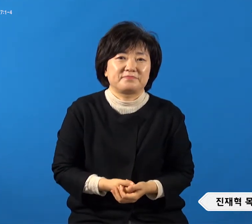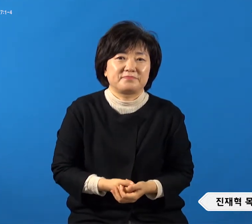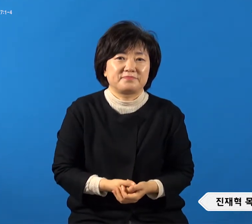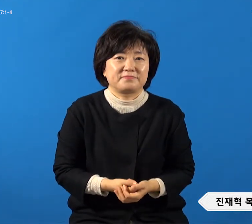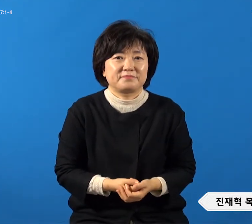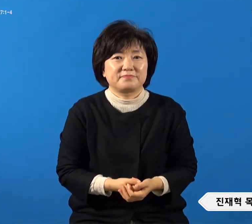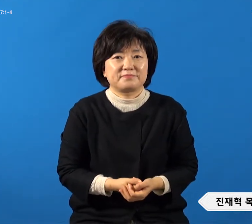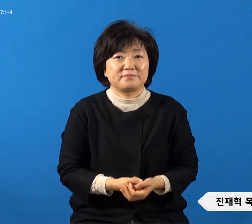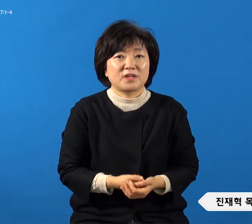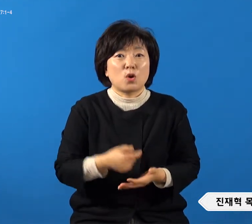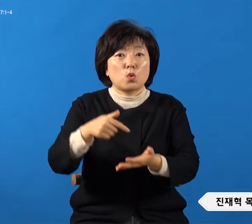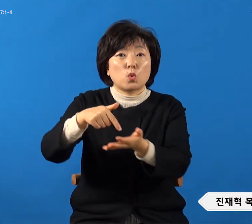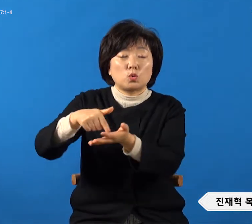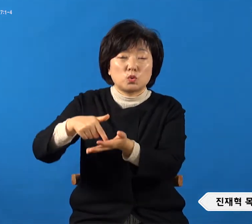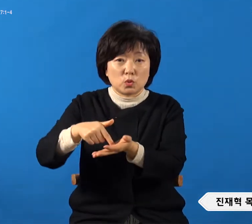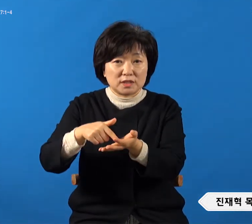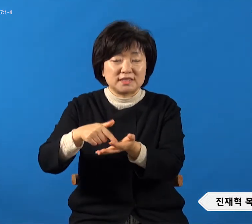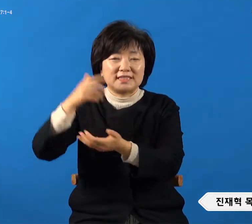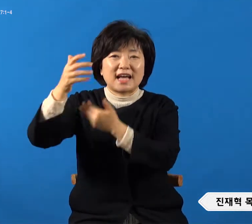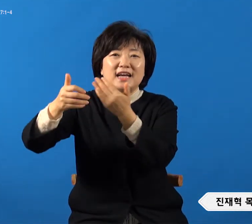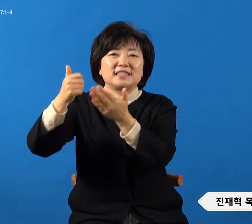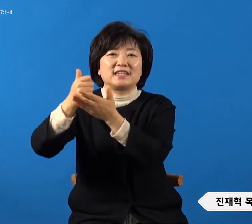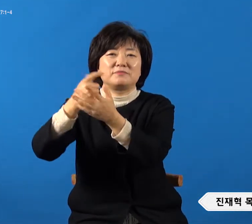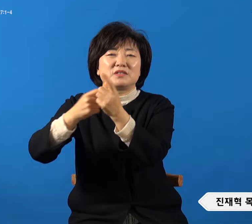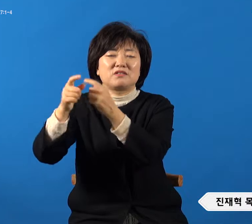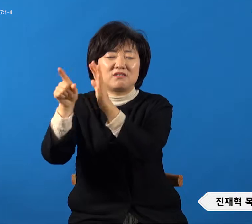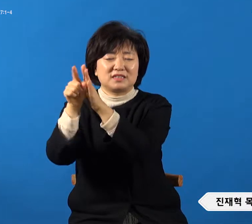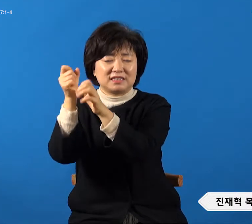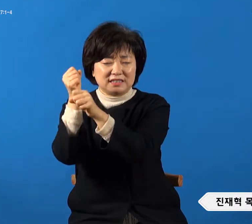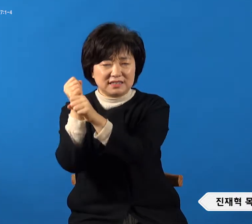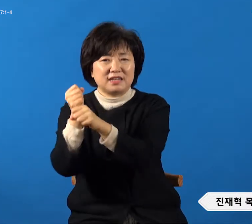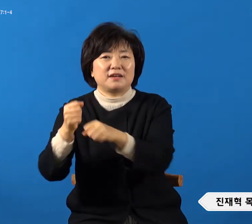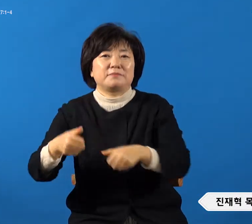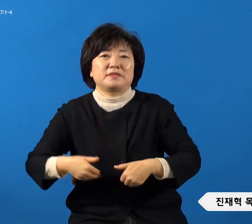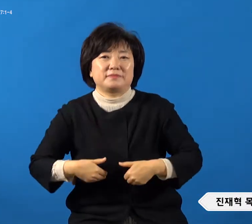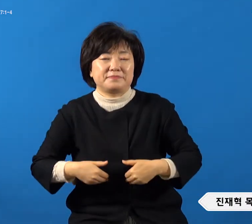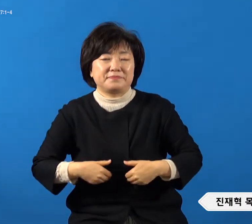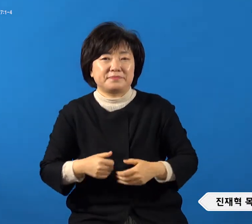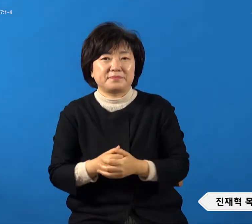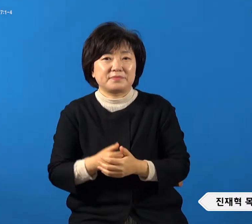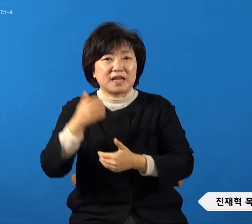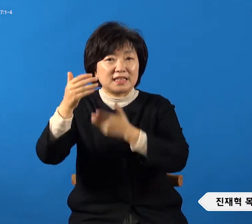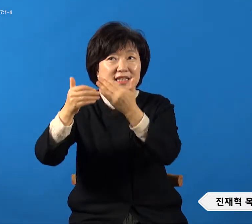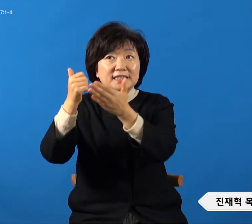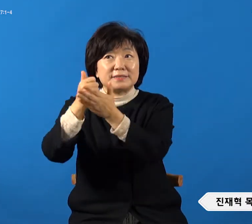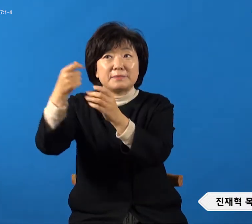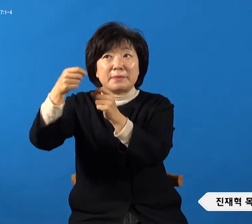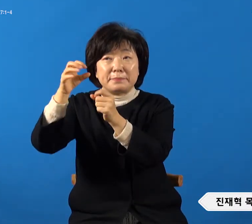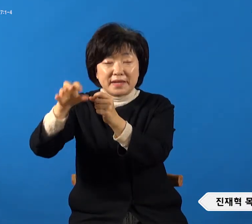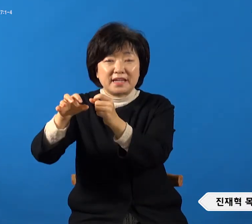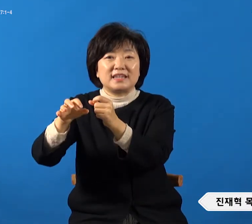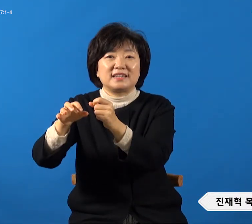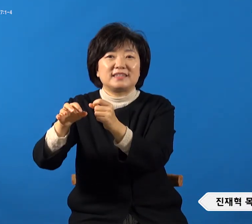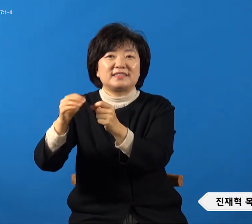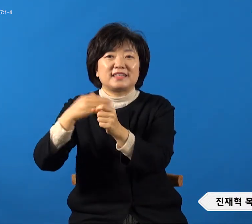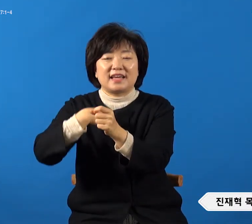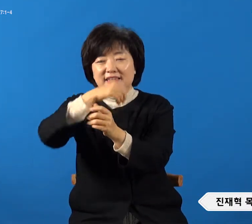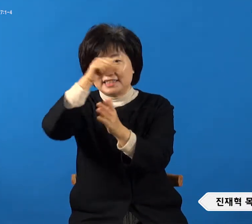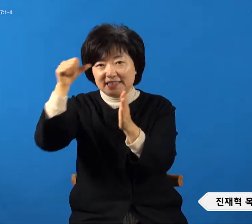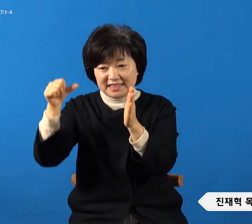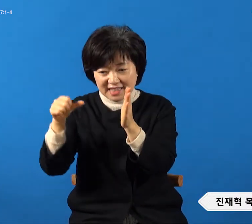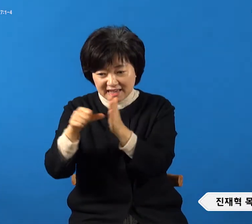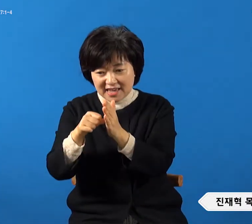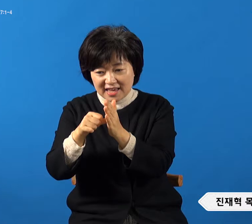그래서 고독은 하나님을 의존하는 것입니다. 고독은 하나님 앞에 나와 내